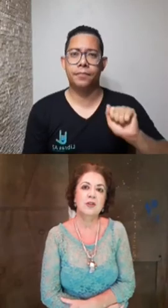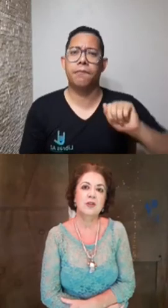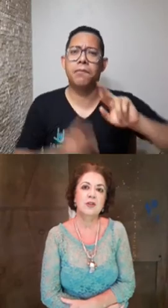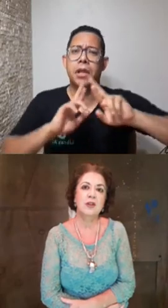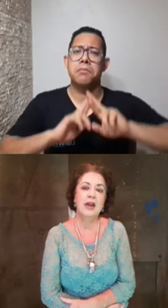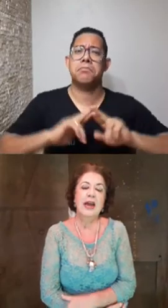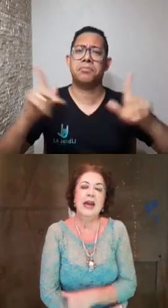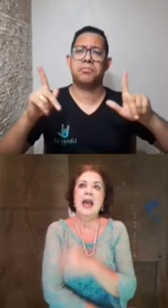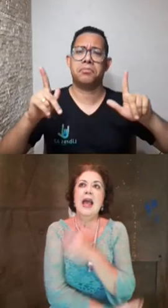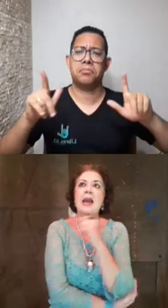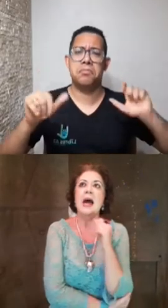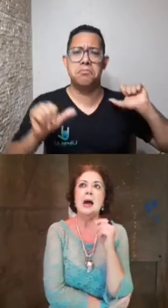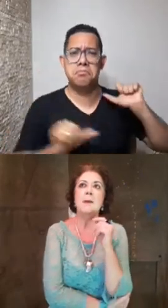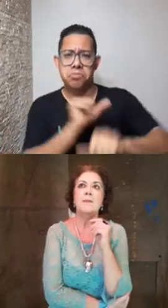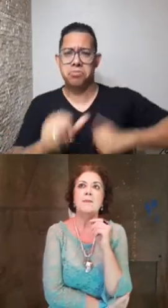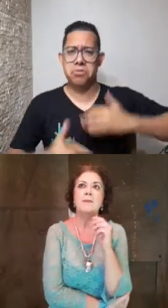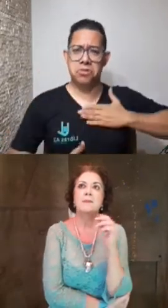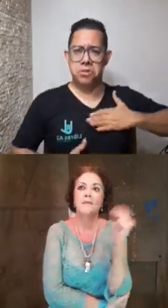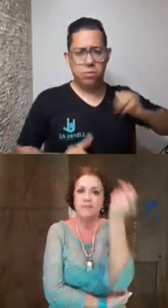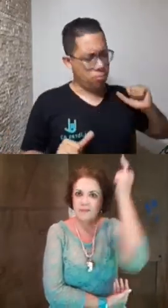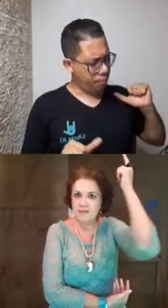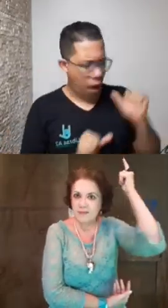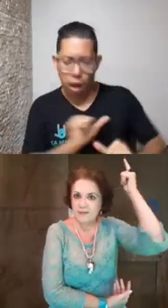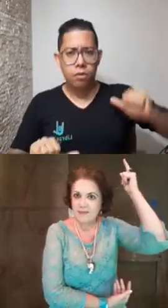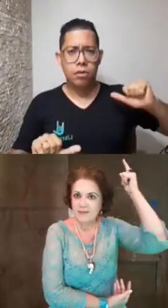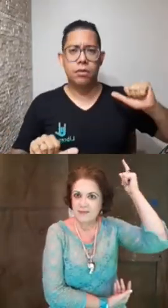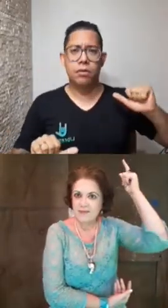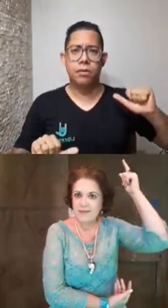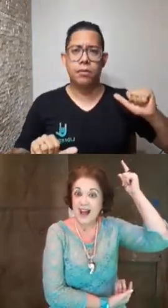diferente. Ela